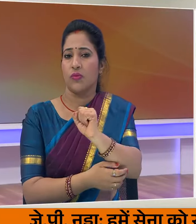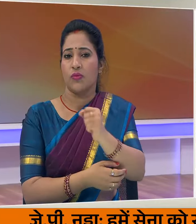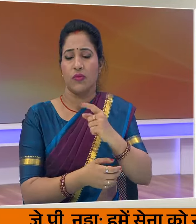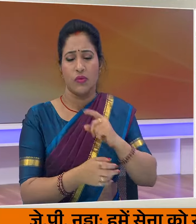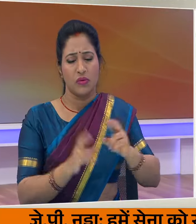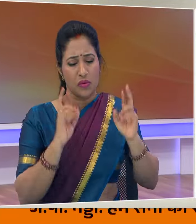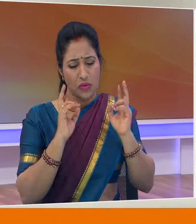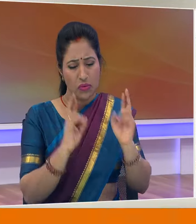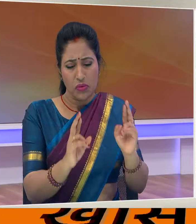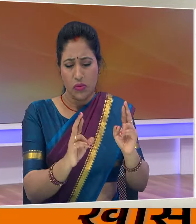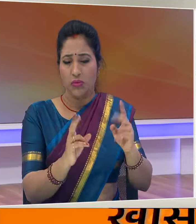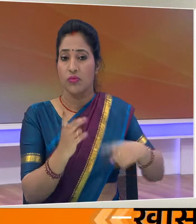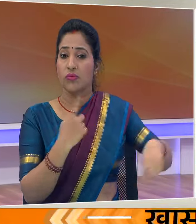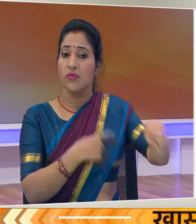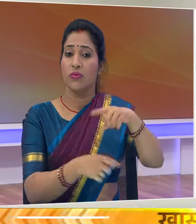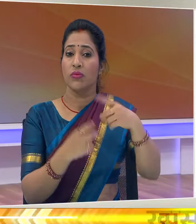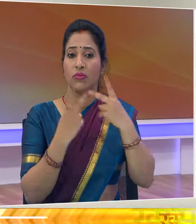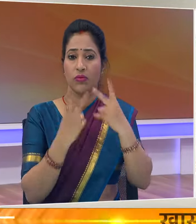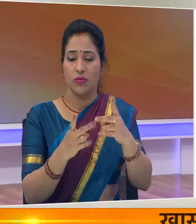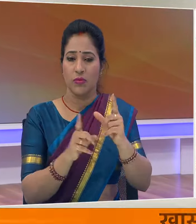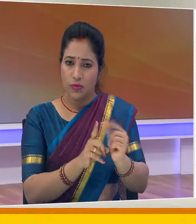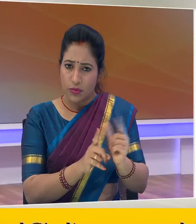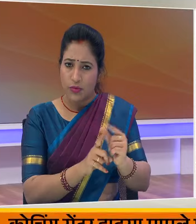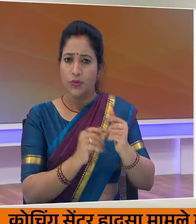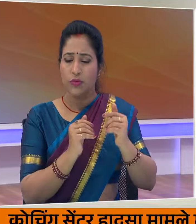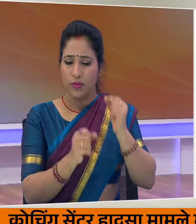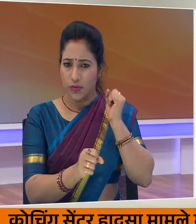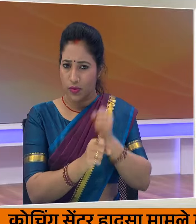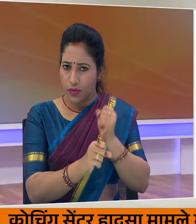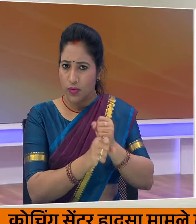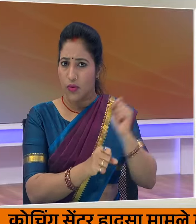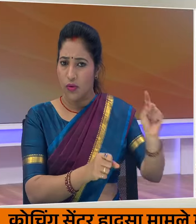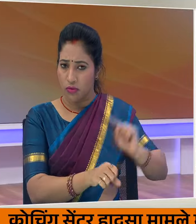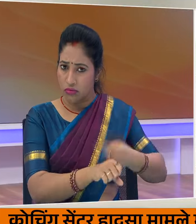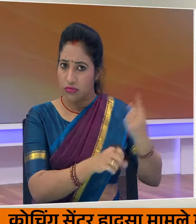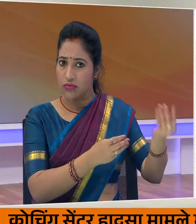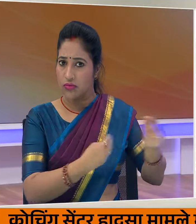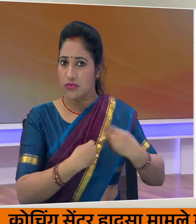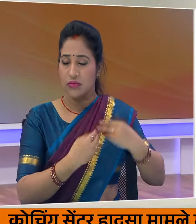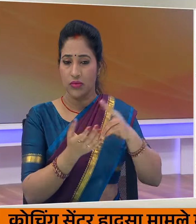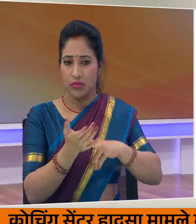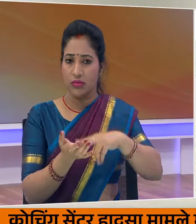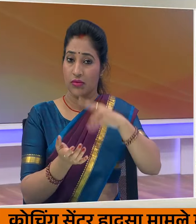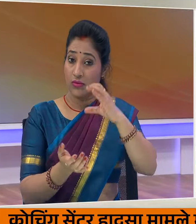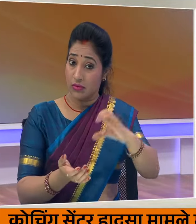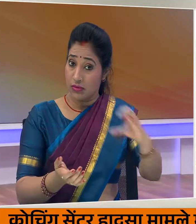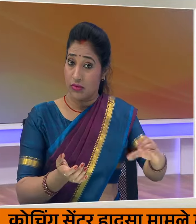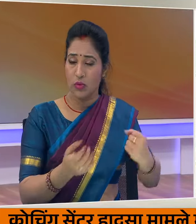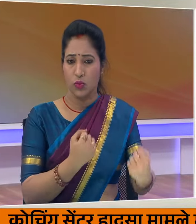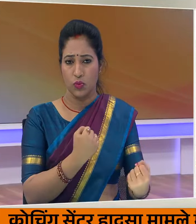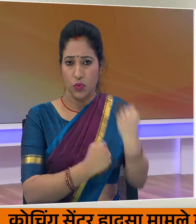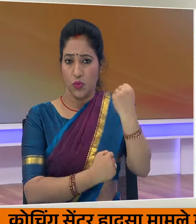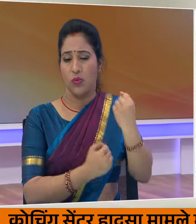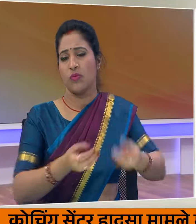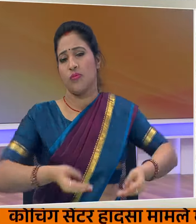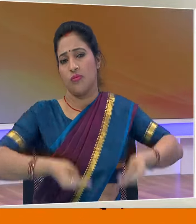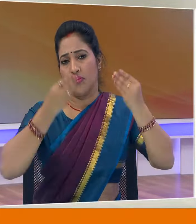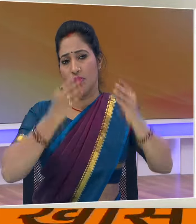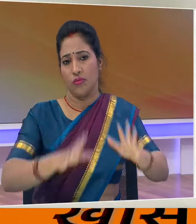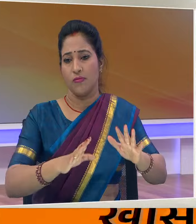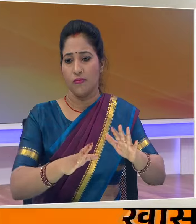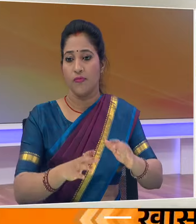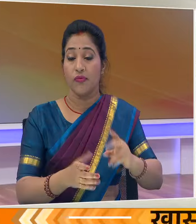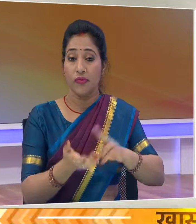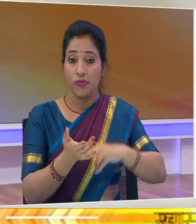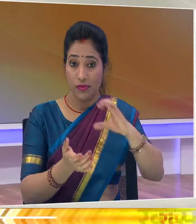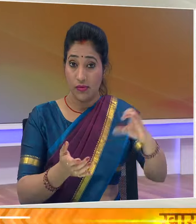आशा करता हूं कि इस जो कार्रवाई है, गवर्नमेंट ने जो सैंक्शन दी है, इससे एनसीसी को और भी बल मिलेगा दिल्ली के अंदर। इससे एनसीसी को और